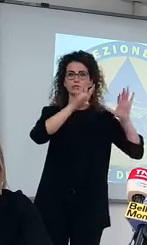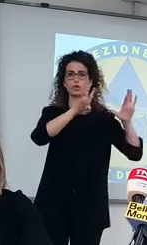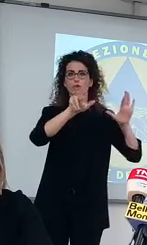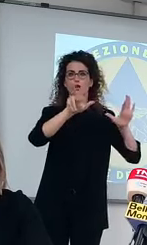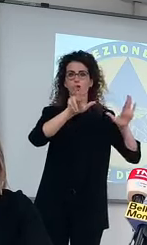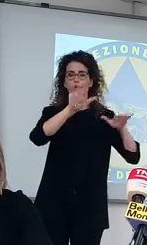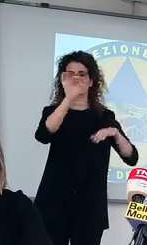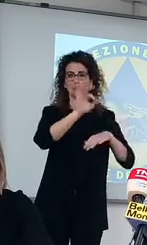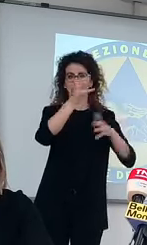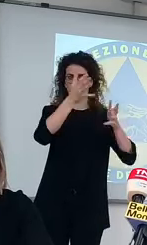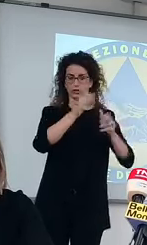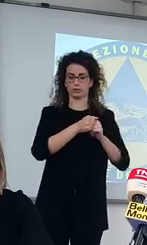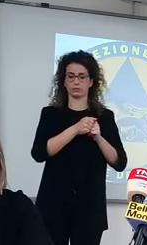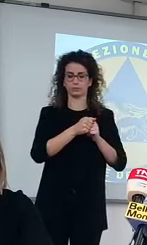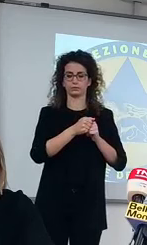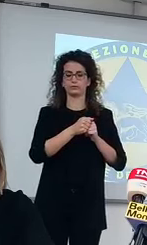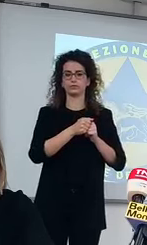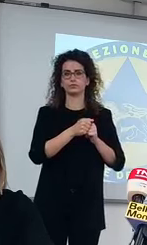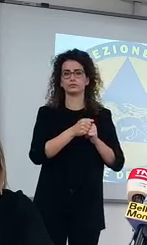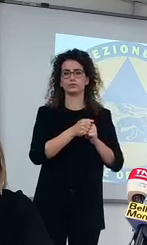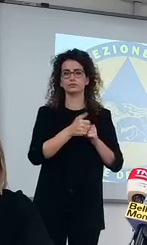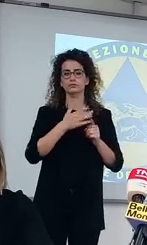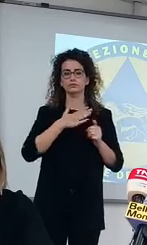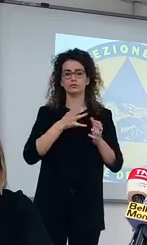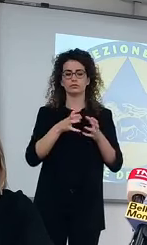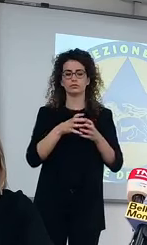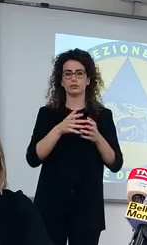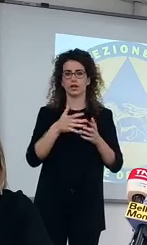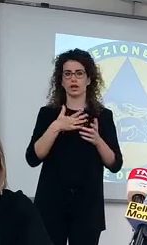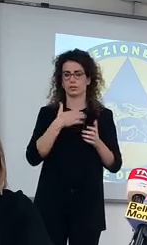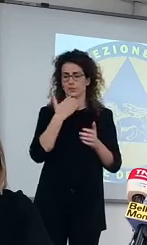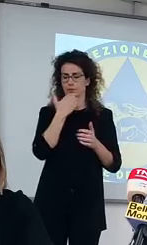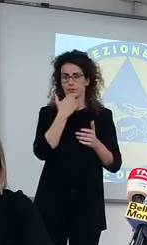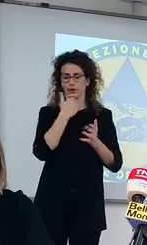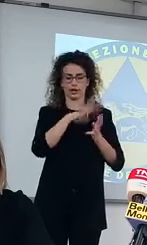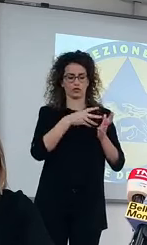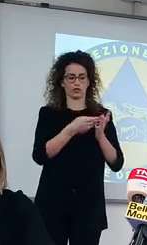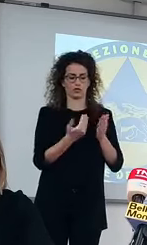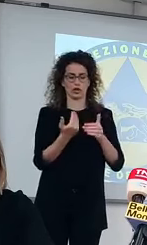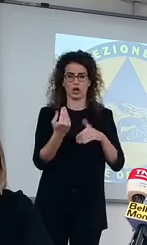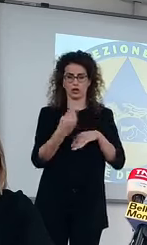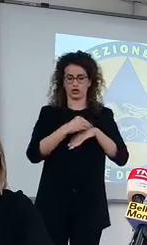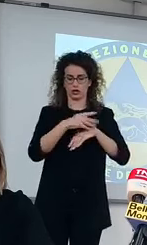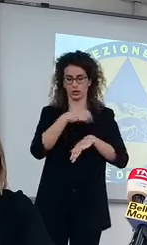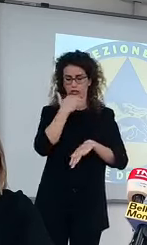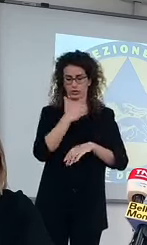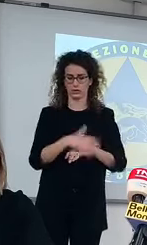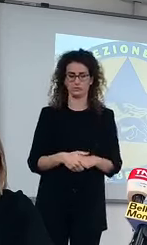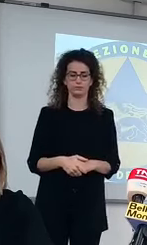98%. Poi abbiamo sopra i... Scusate, prendo una tabella più aggiornata, scusate un attimo.